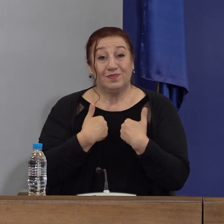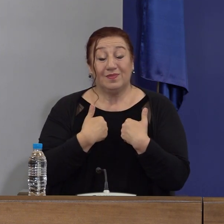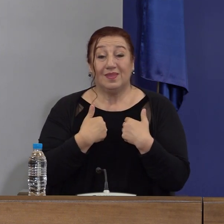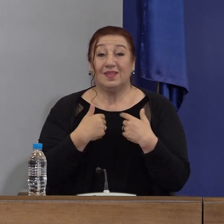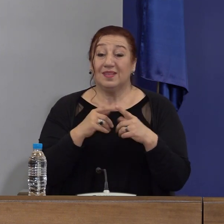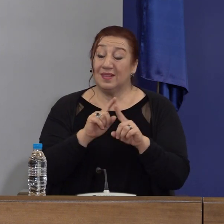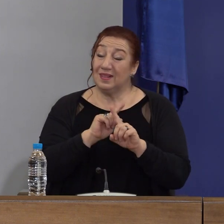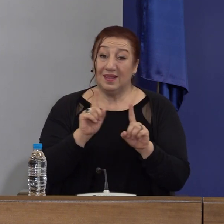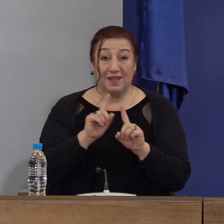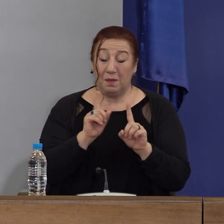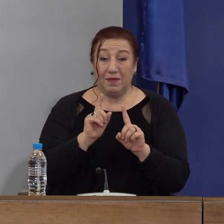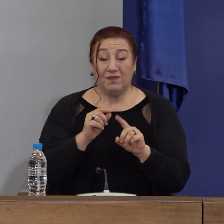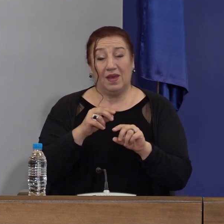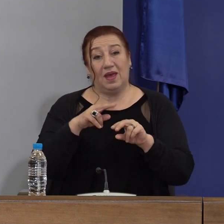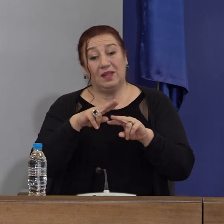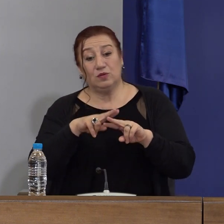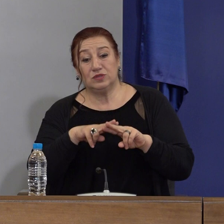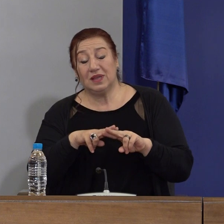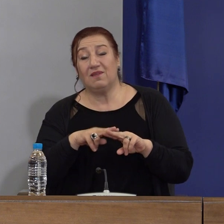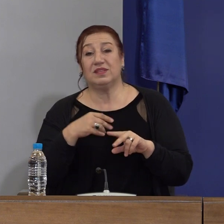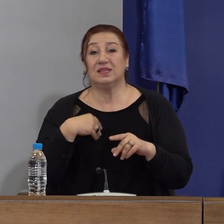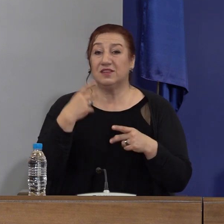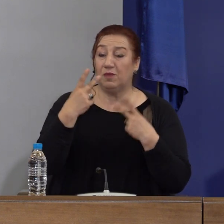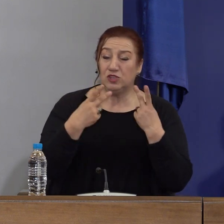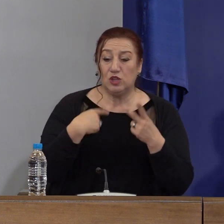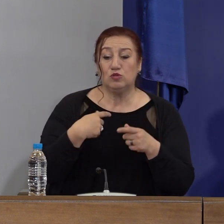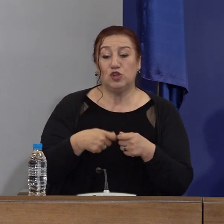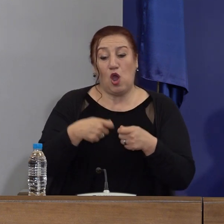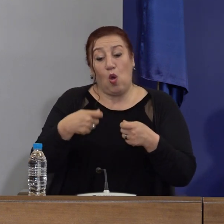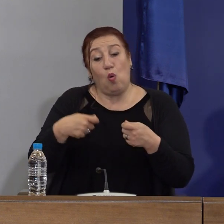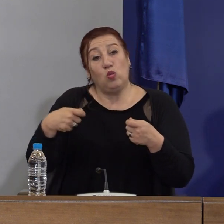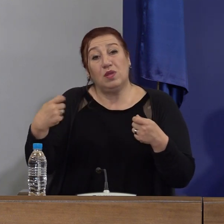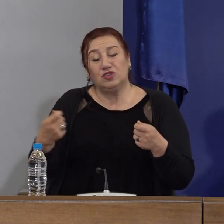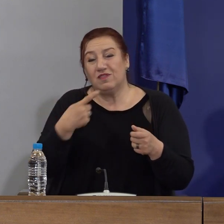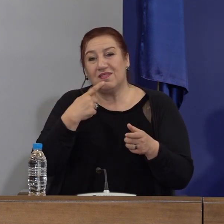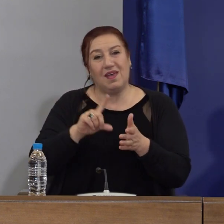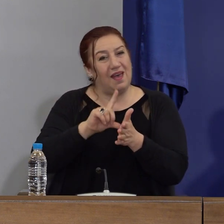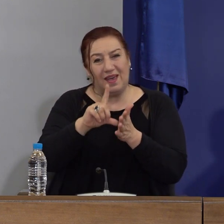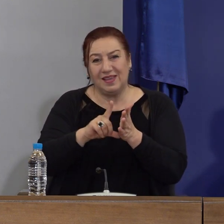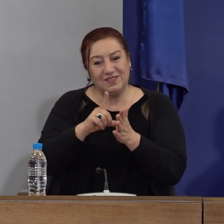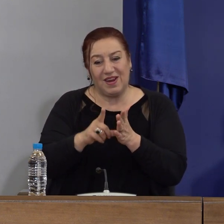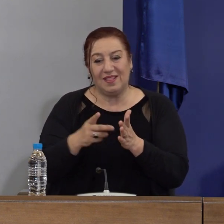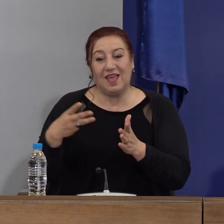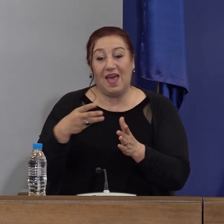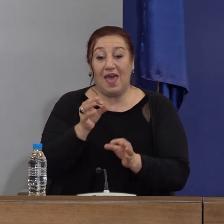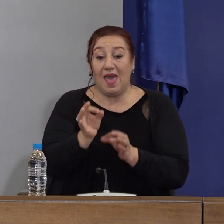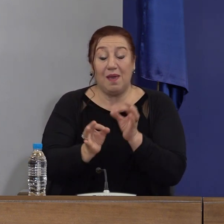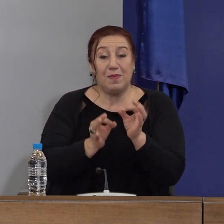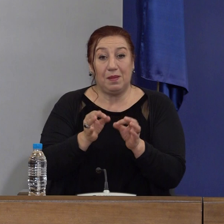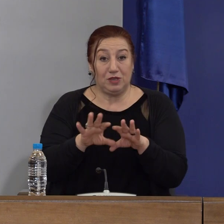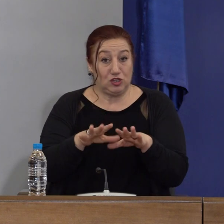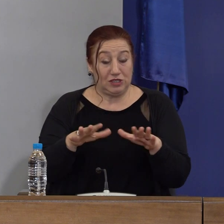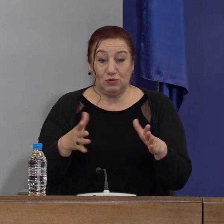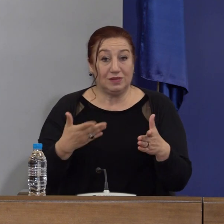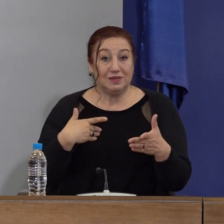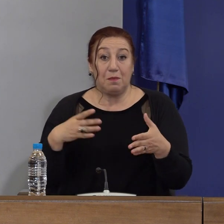се създава впечатление, че удължаването на извънредната ситуация, епидемична ситуация,